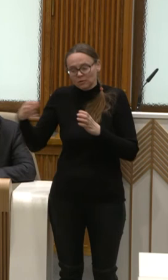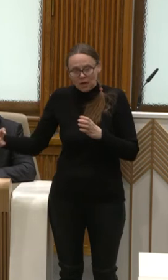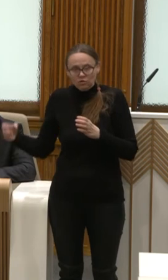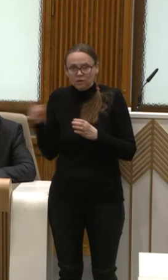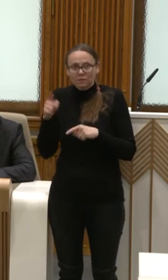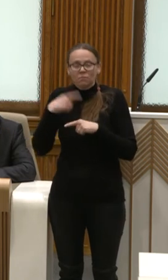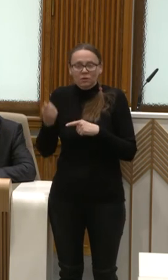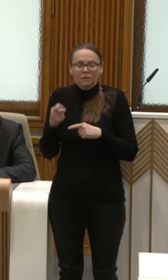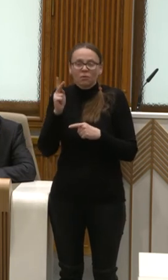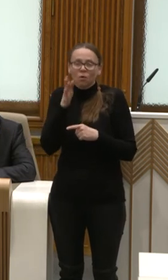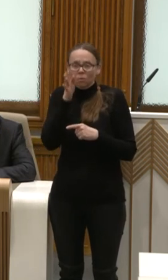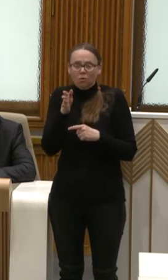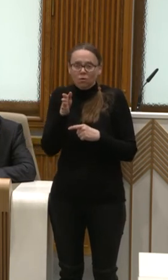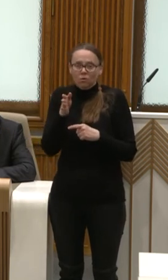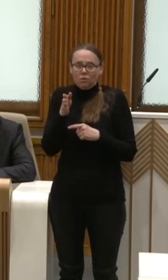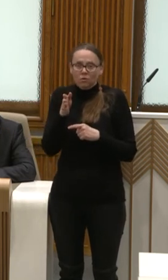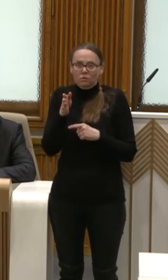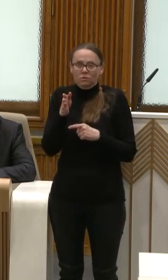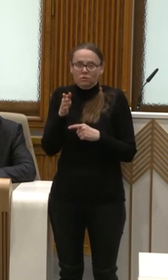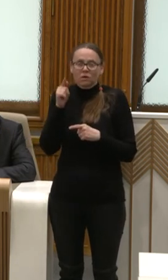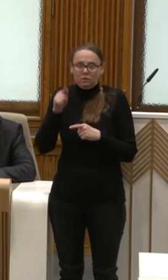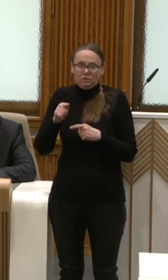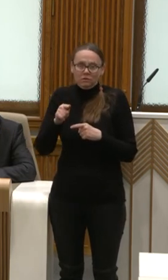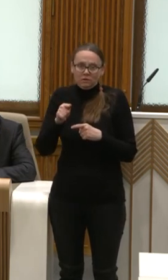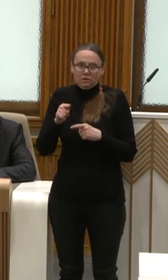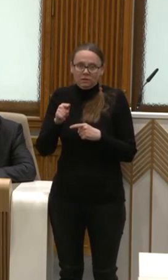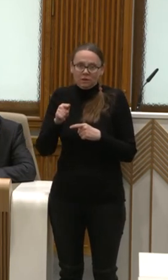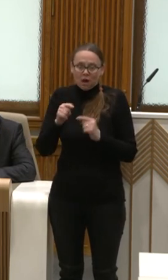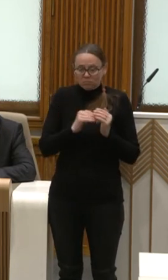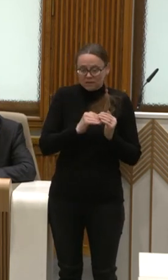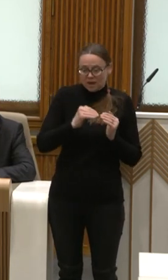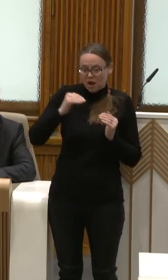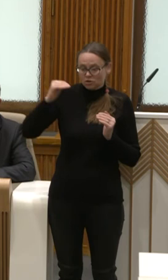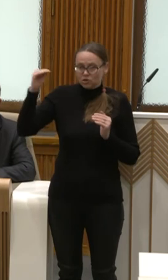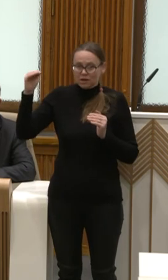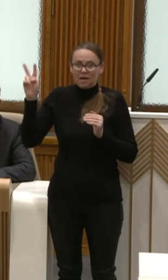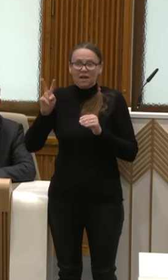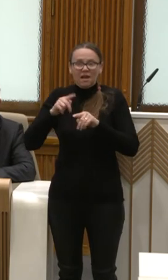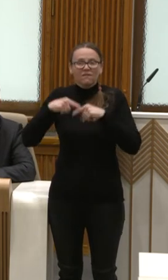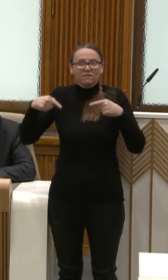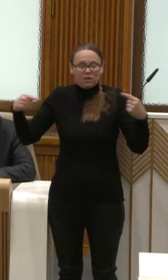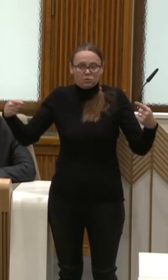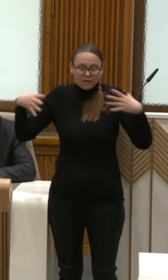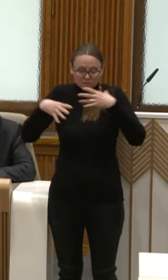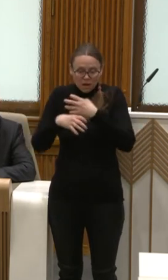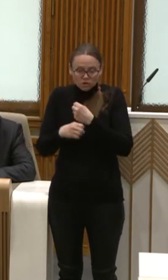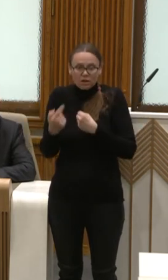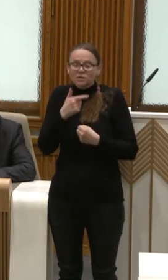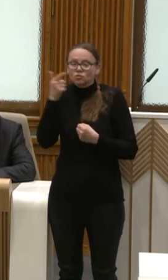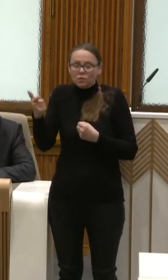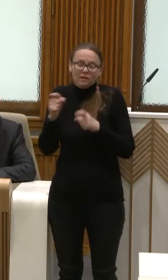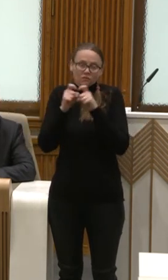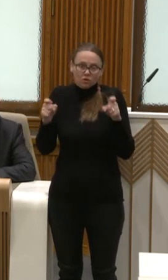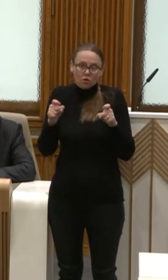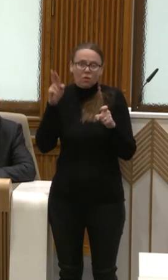in potem, ko bo ta val, ta virulenca virusa se zmanjšala iz kakšnih zunanjih razlogov, imeli